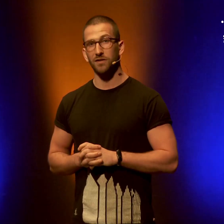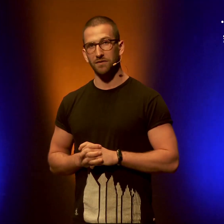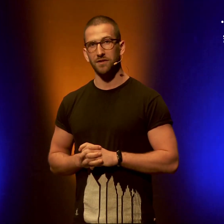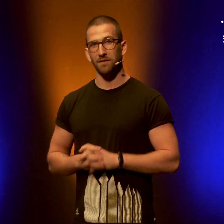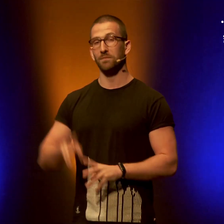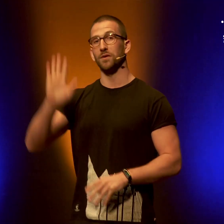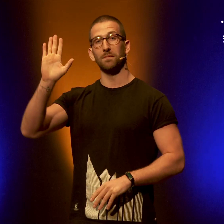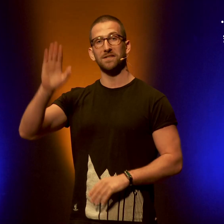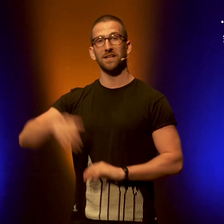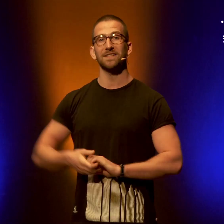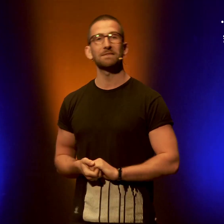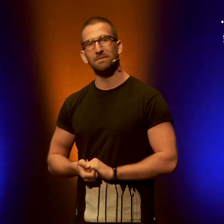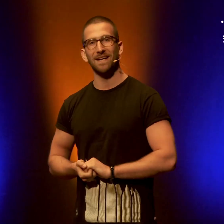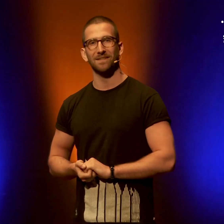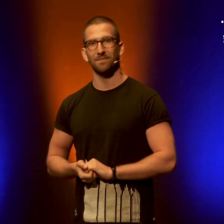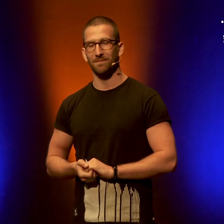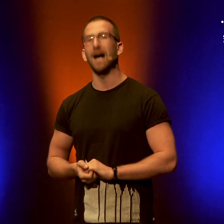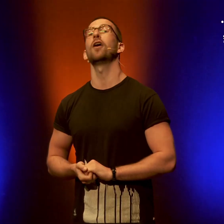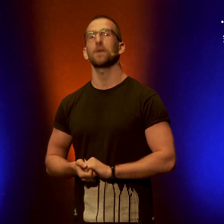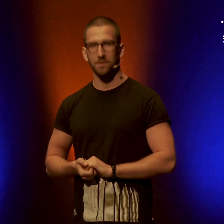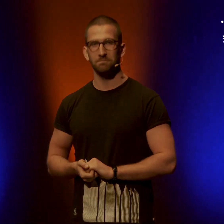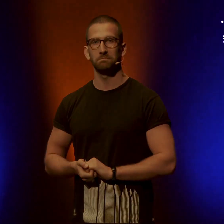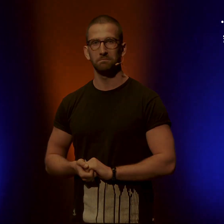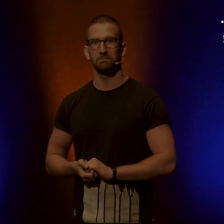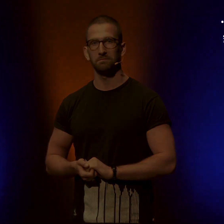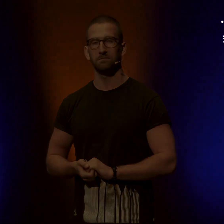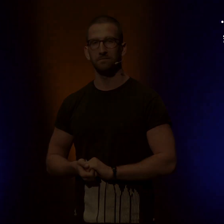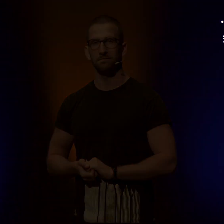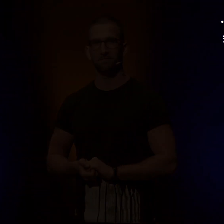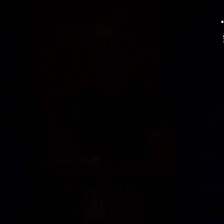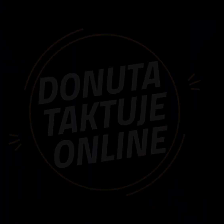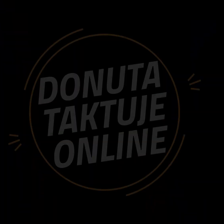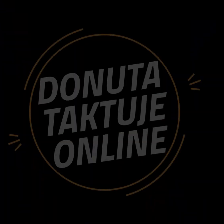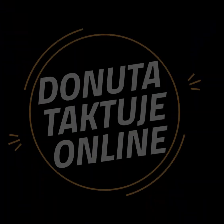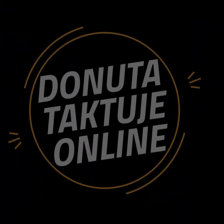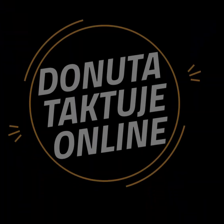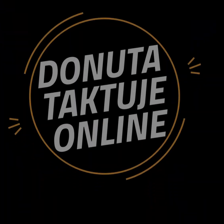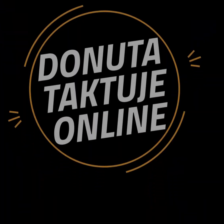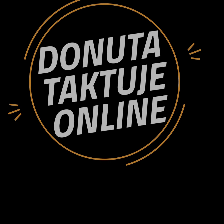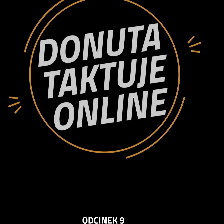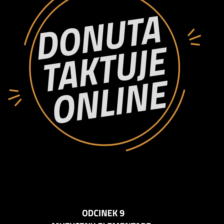muzycznych oczywiście. Do zobaczenia następnym razem. Ahoj!